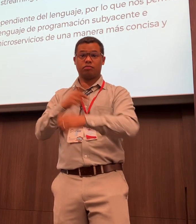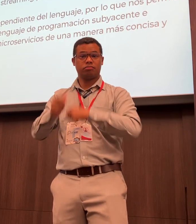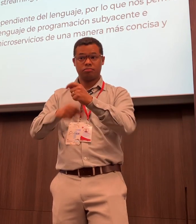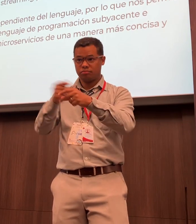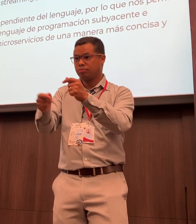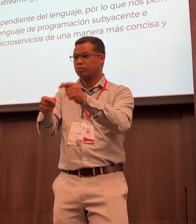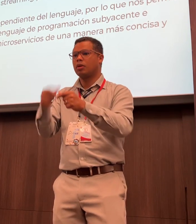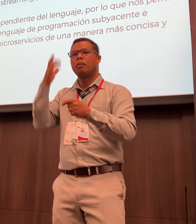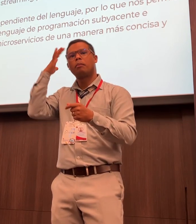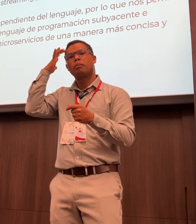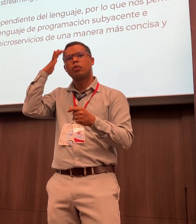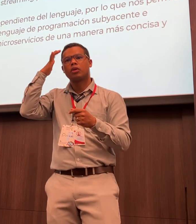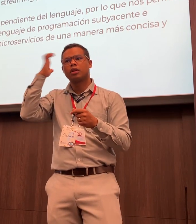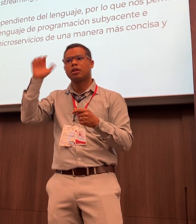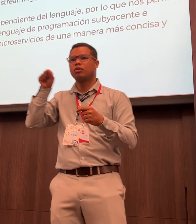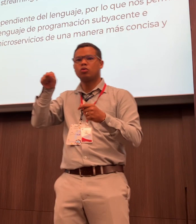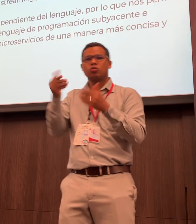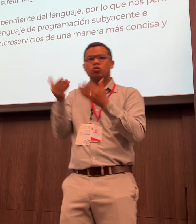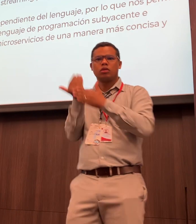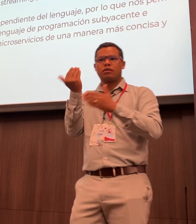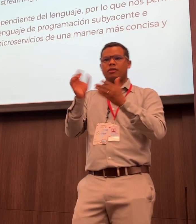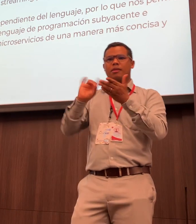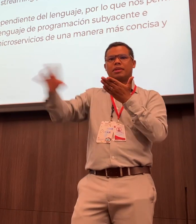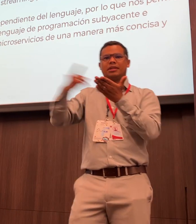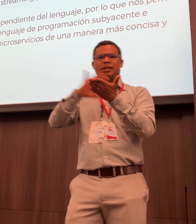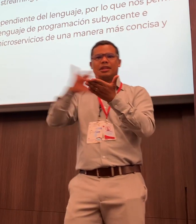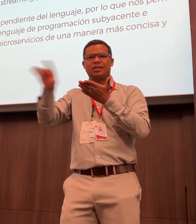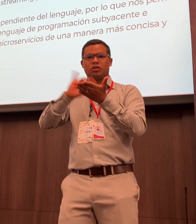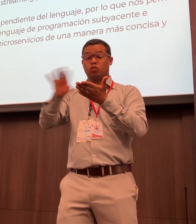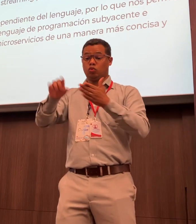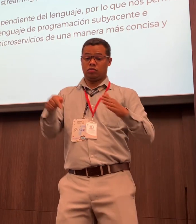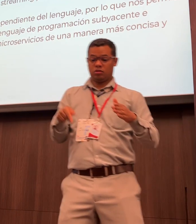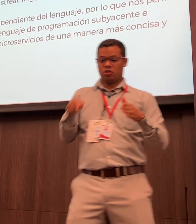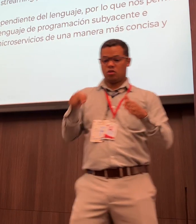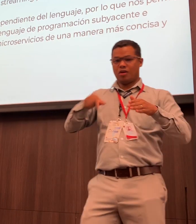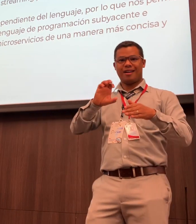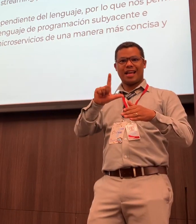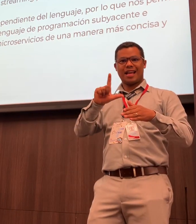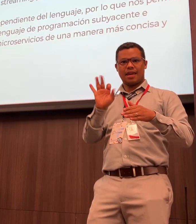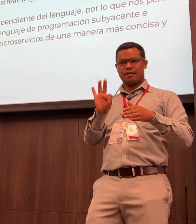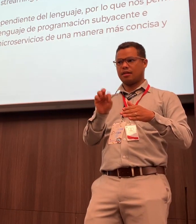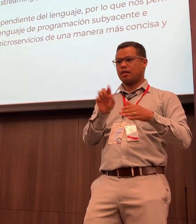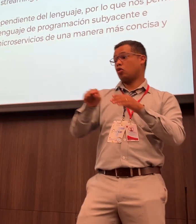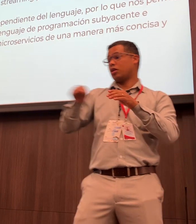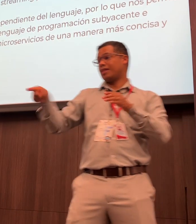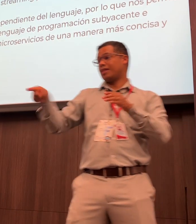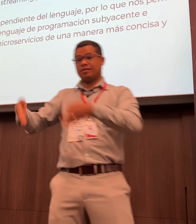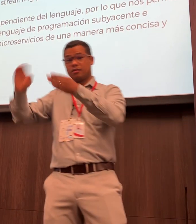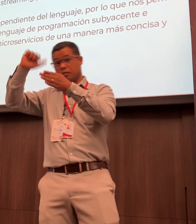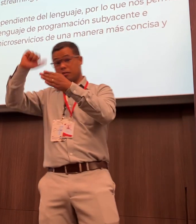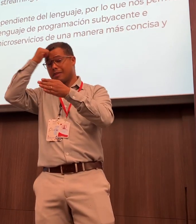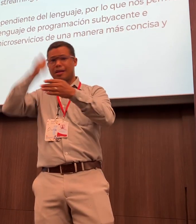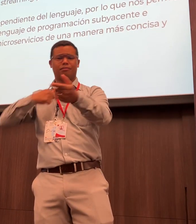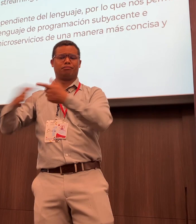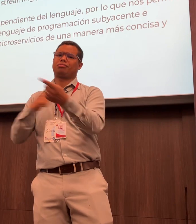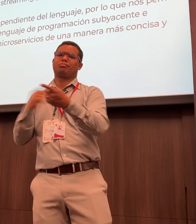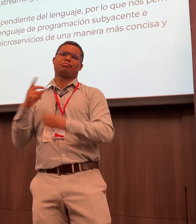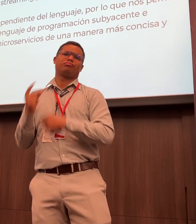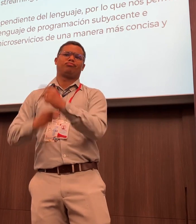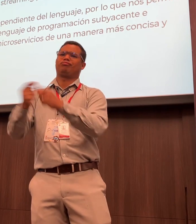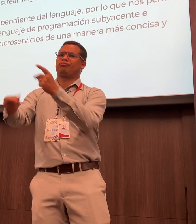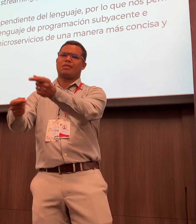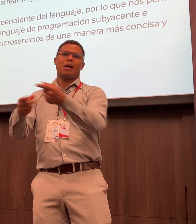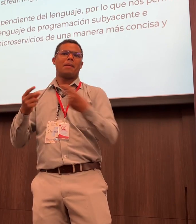decía, que los mensajes entre el cliente y el servidor van a ser más eficientes, y van a notar, bueno, seguramente